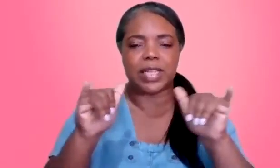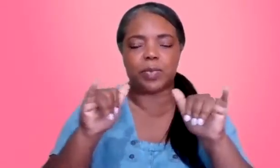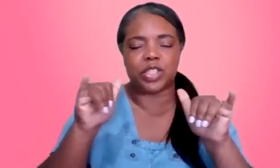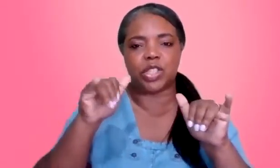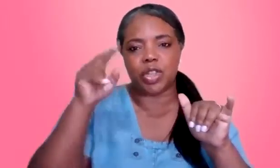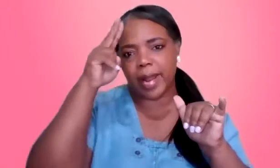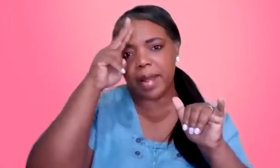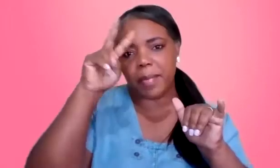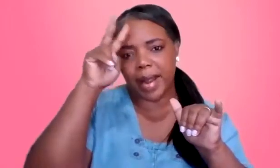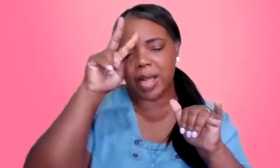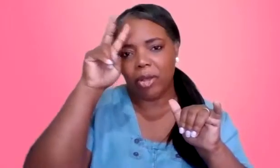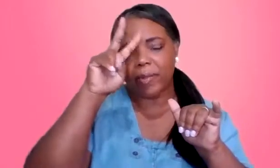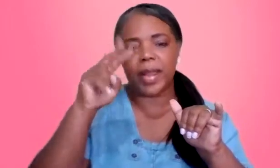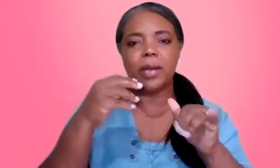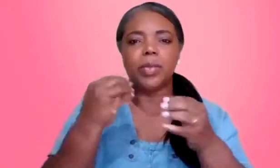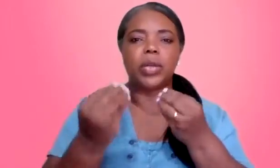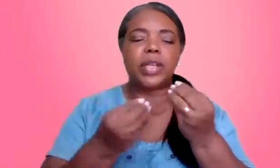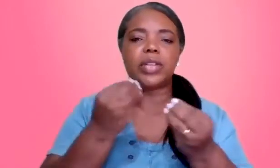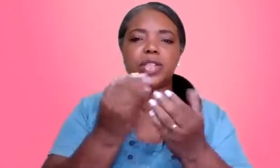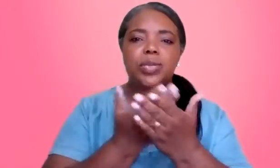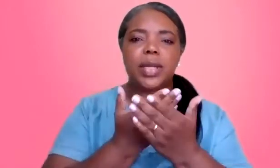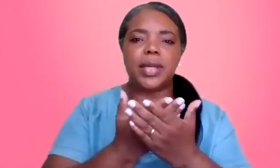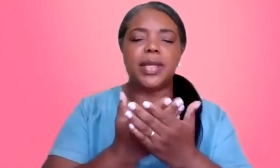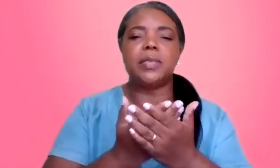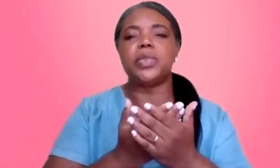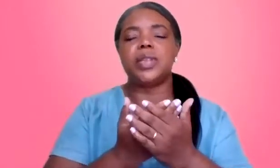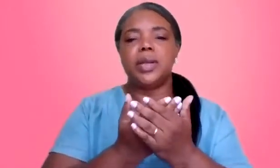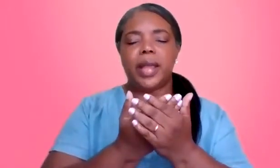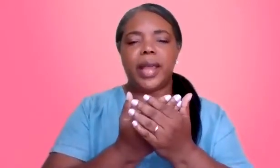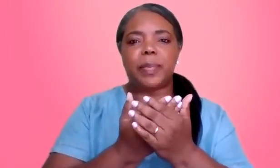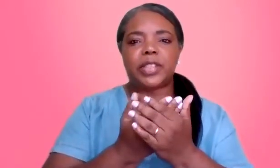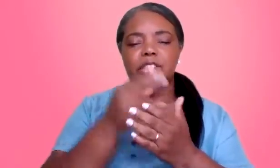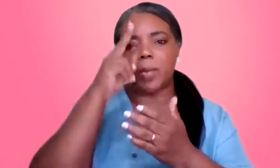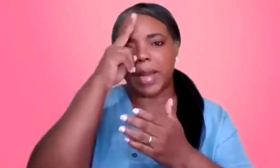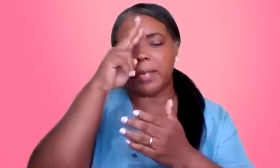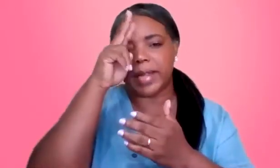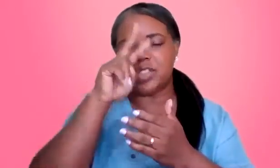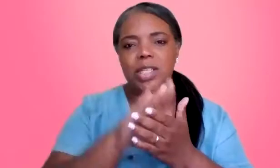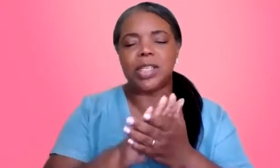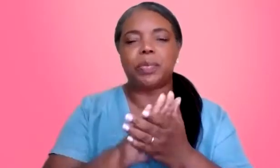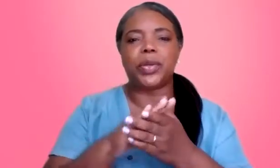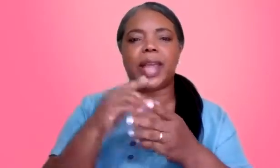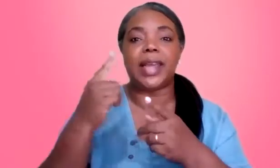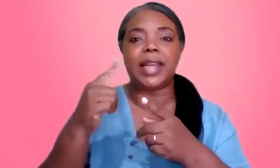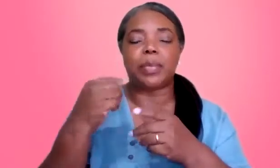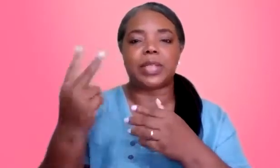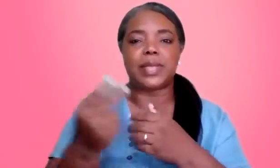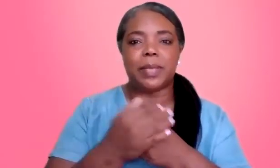para a gente só relembrar, né, o que nós estudamos, para a gente dar uma lembradinha, porque aí na próxima semana a